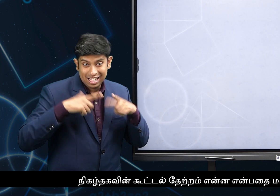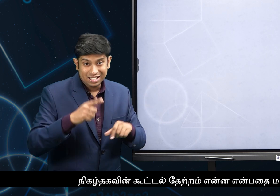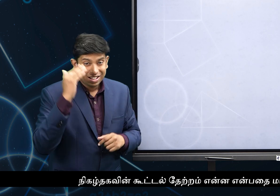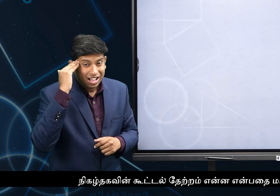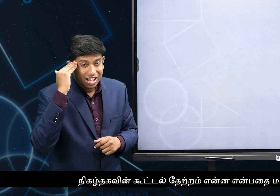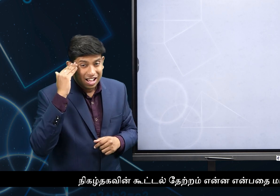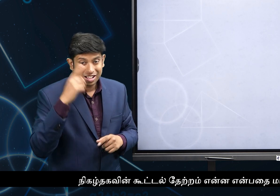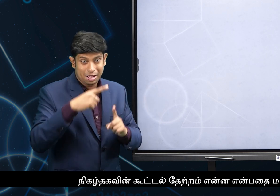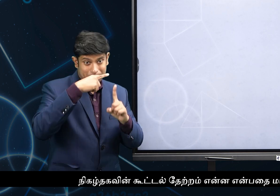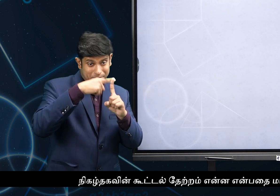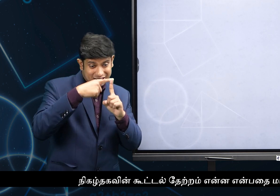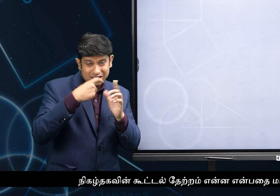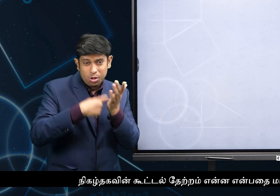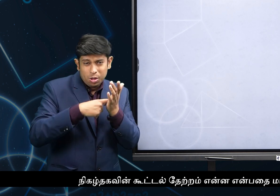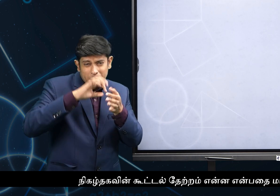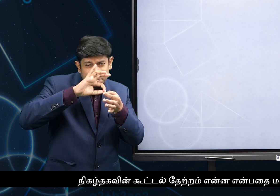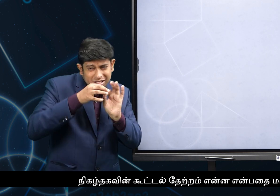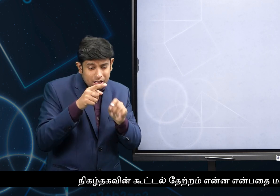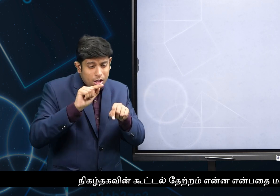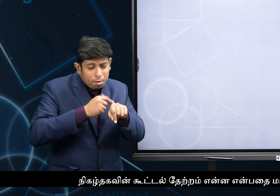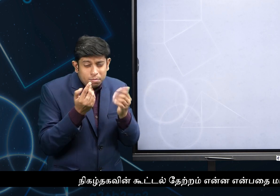நிகழ்தகவின் கூட்டல் தேற்றம் என்ன என்பதை இப்போது பார்ப்போம்.